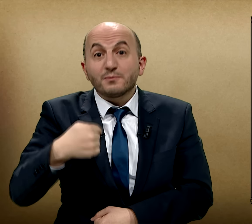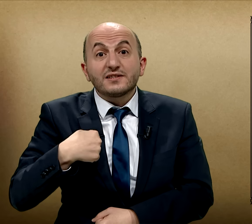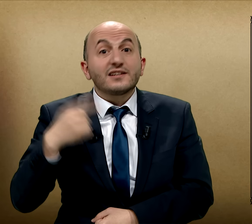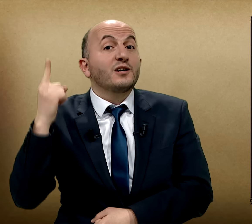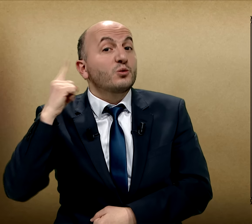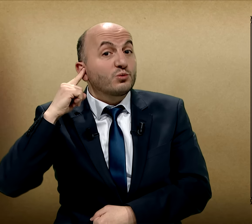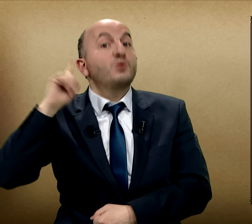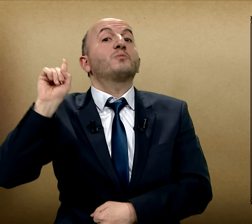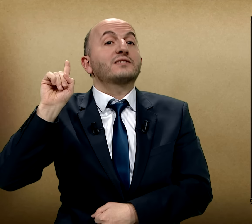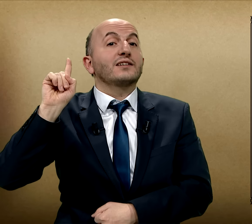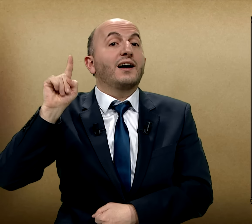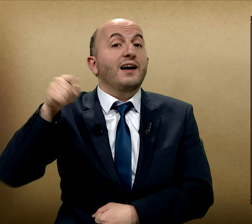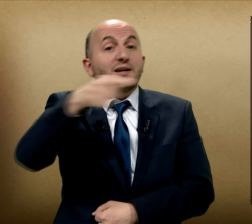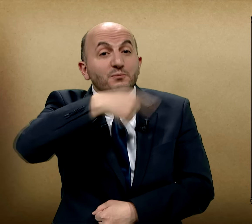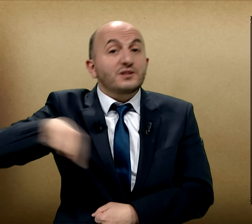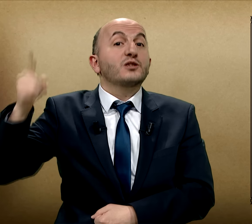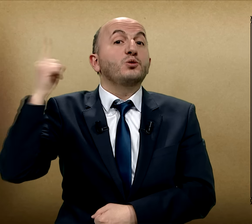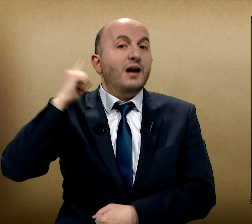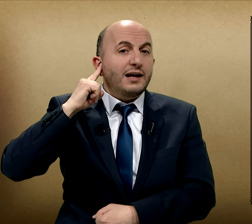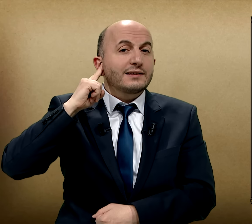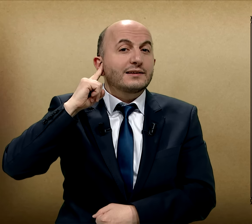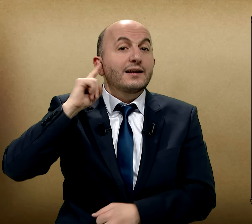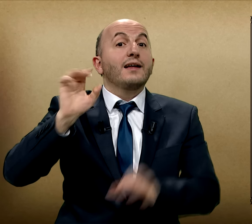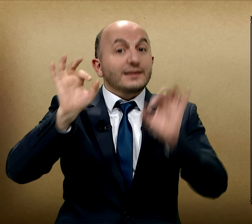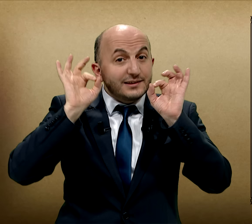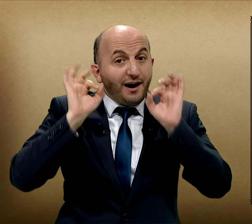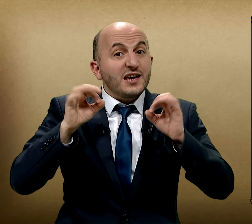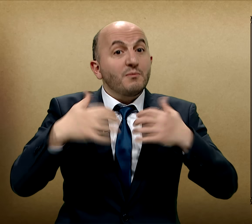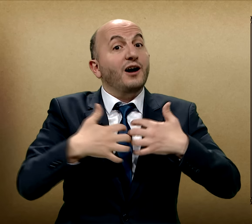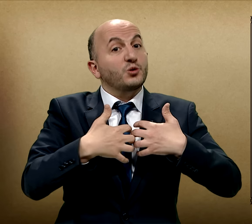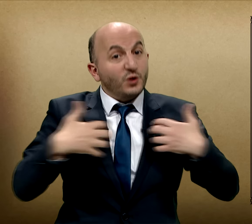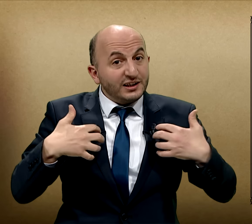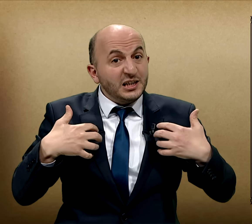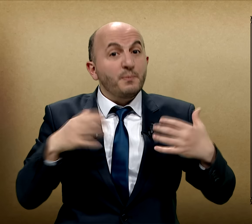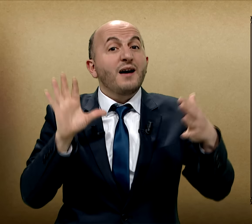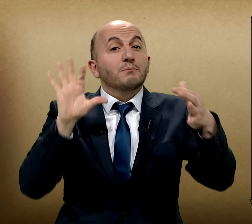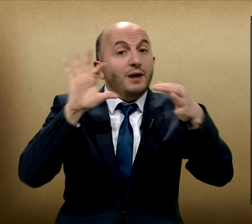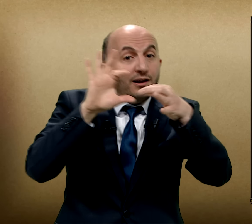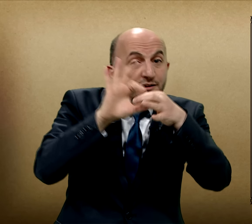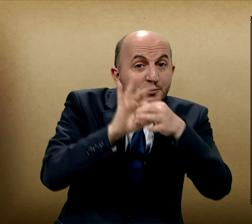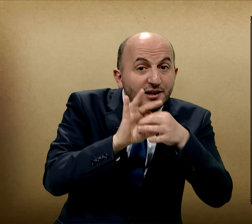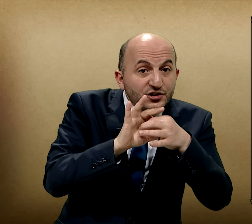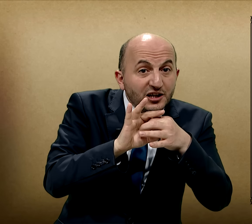bizi duymasa da bizi duyan, daima güvenip